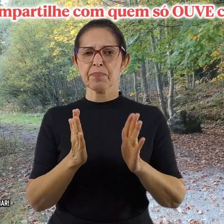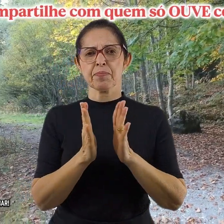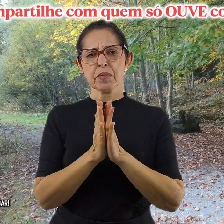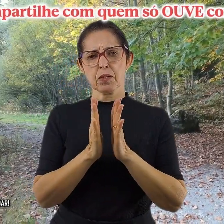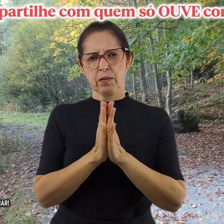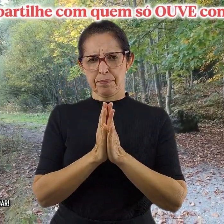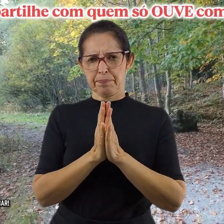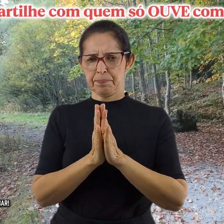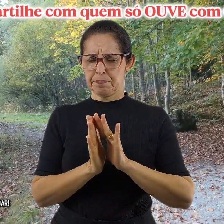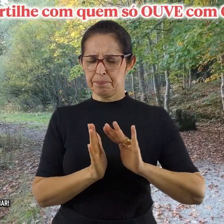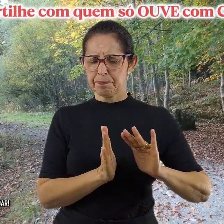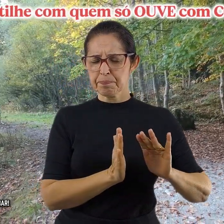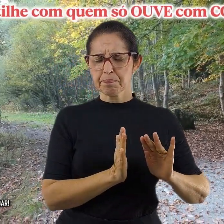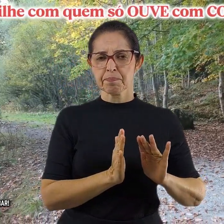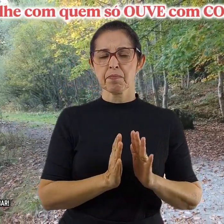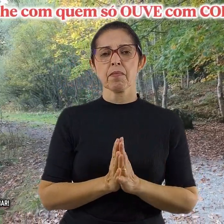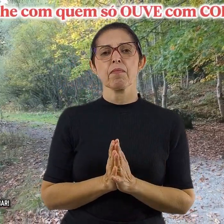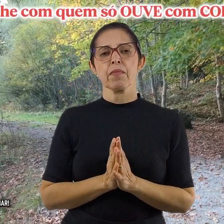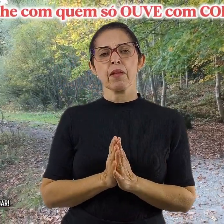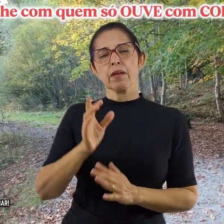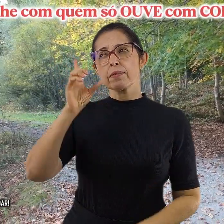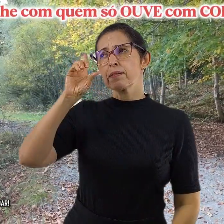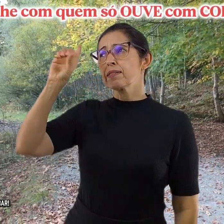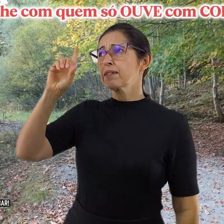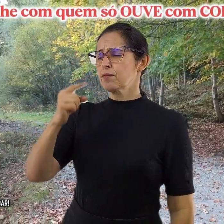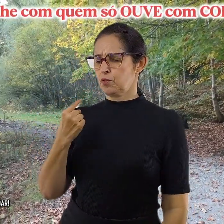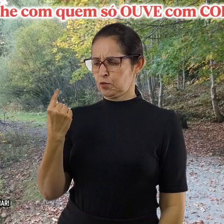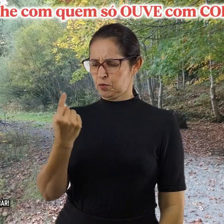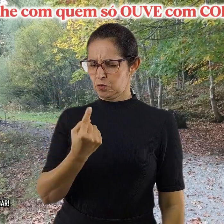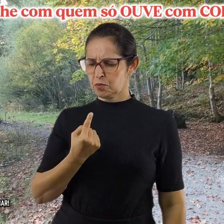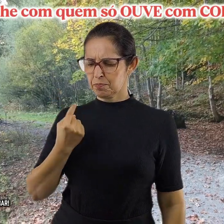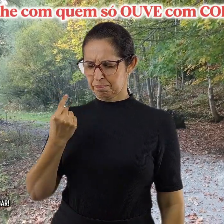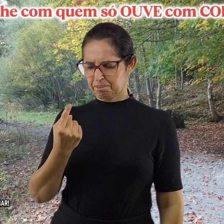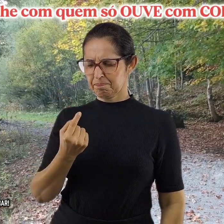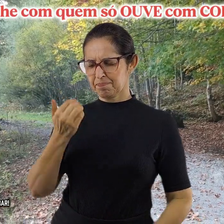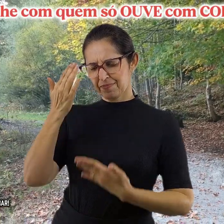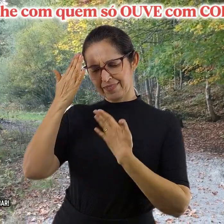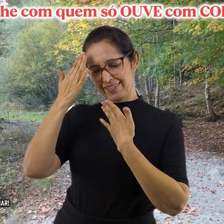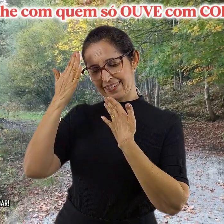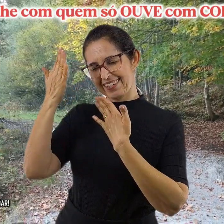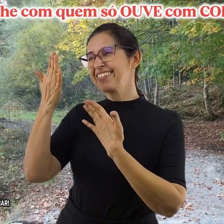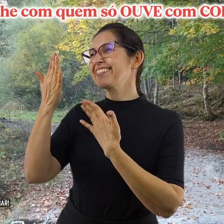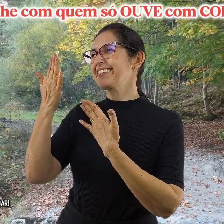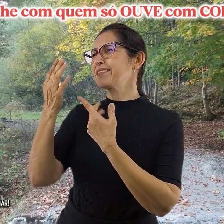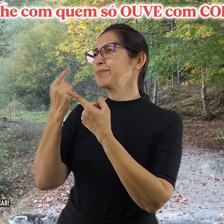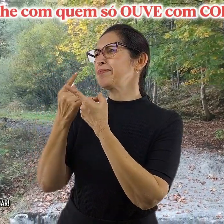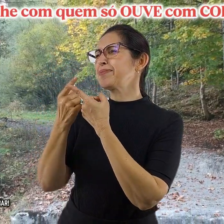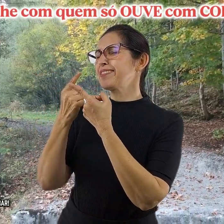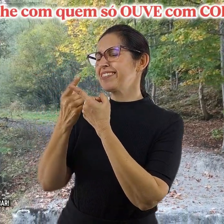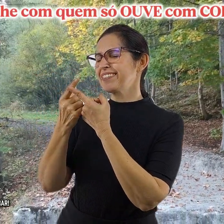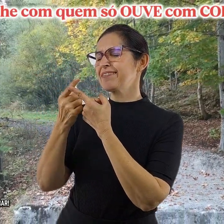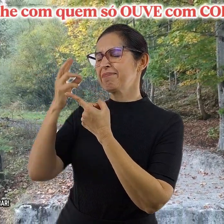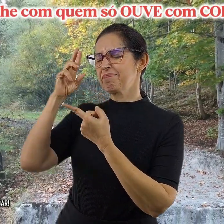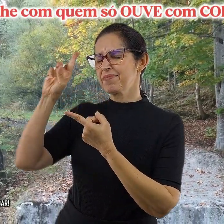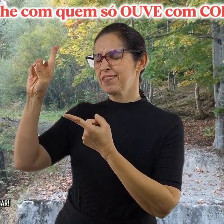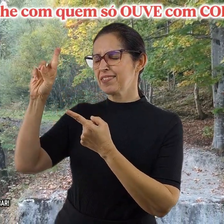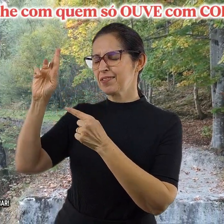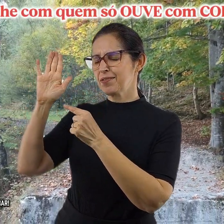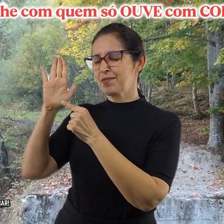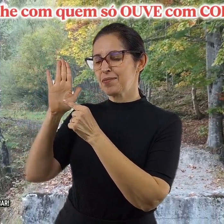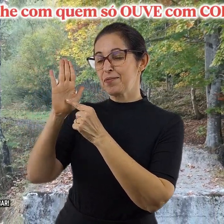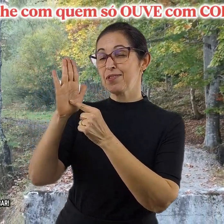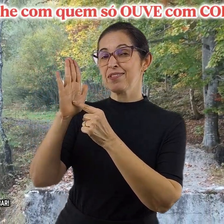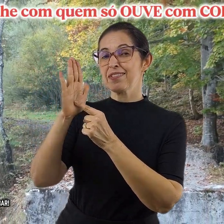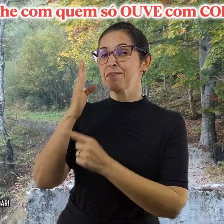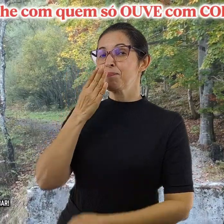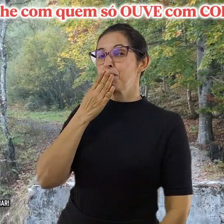nós te glorificamos, te bendizemos, porque o Senhor tem prometido uma